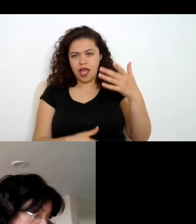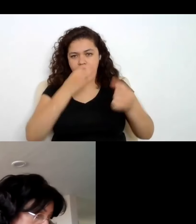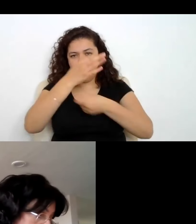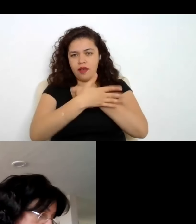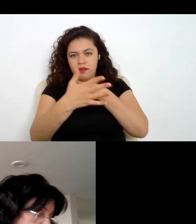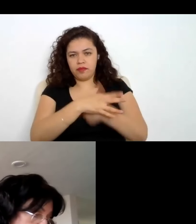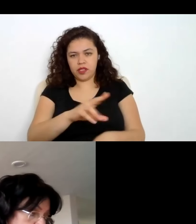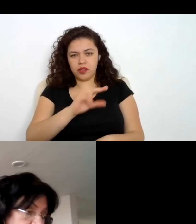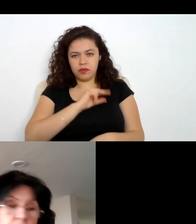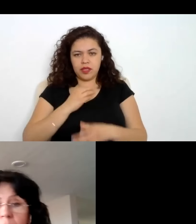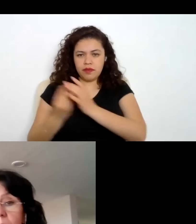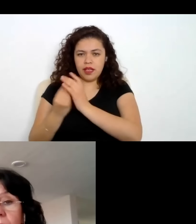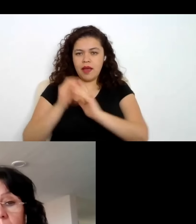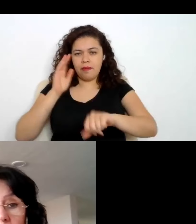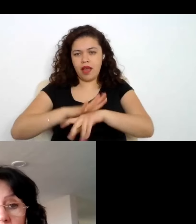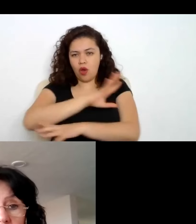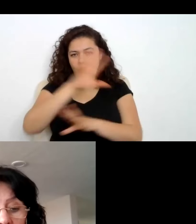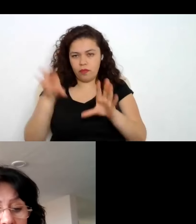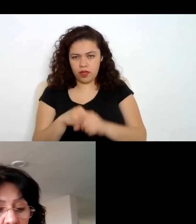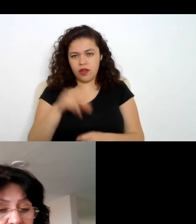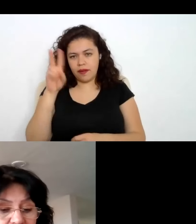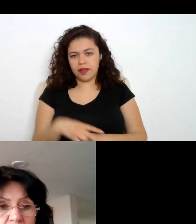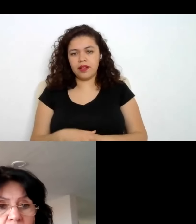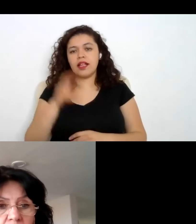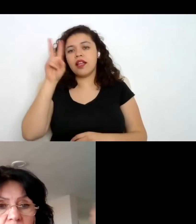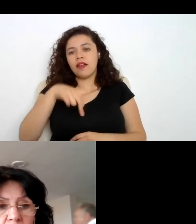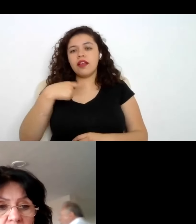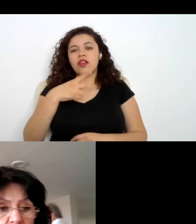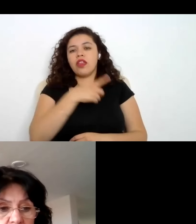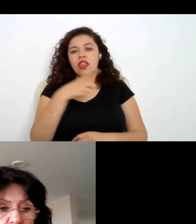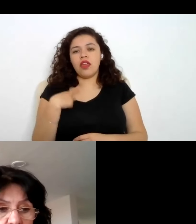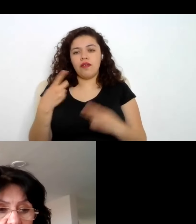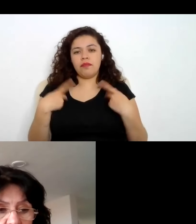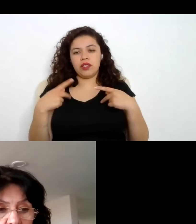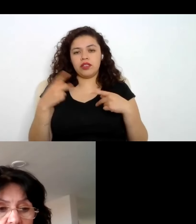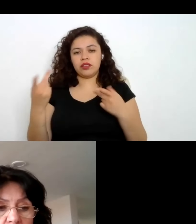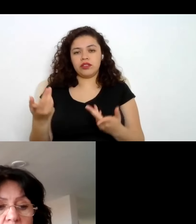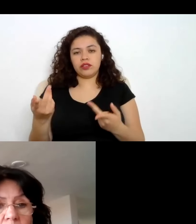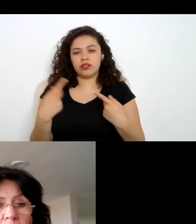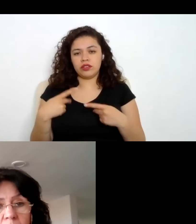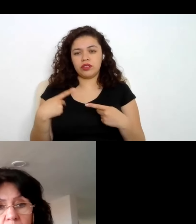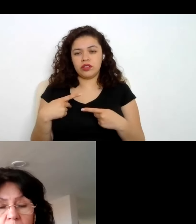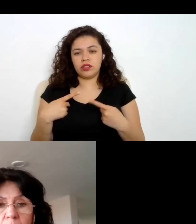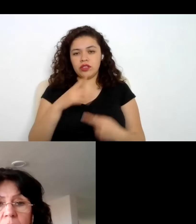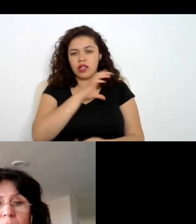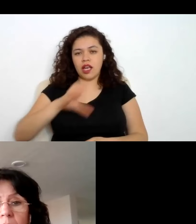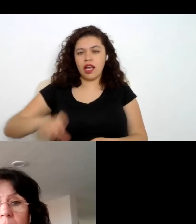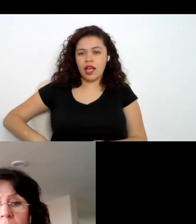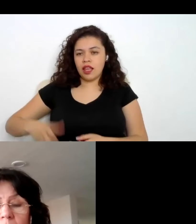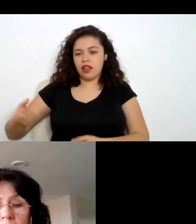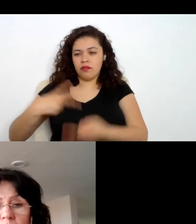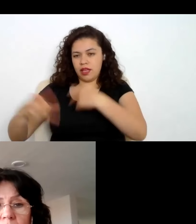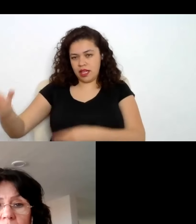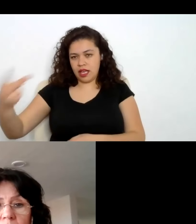un aviso muchísimo más completo, ¿no? Pero sí, yo tendría que poner a disposición de un candidato un aviso de privacidad